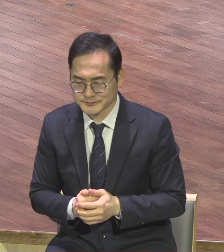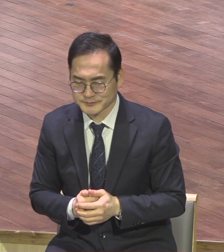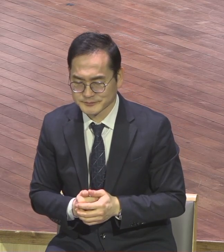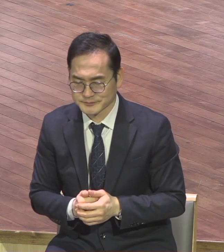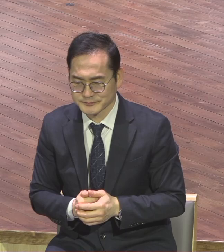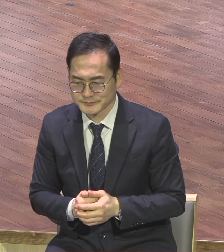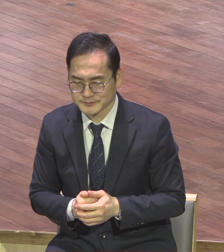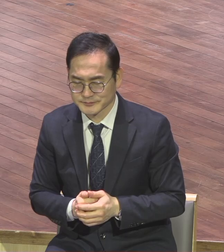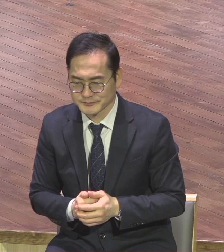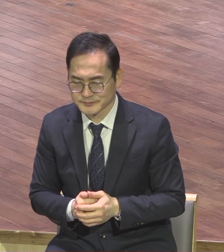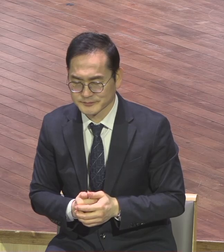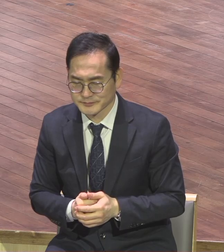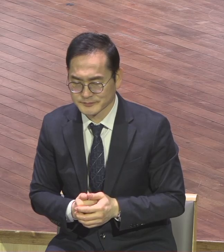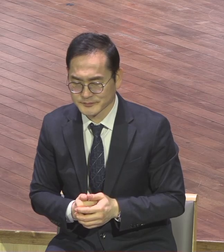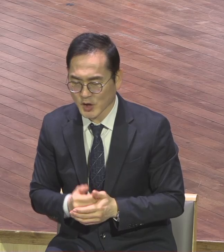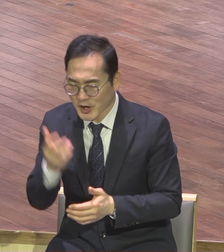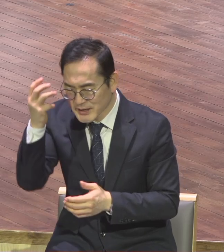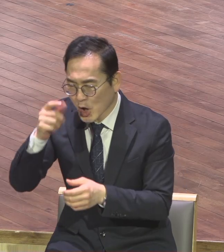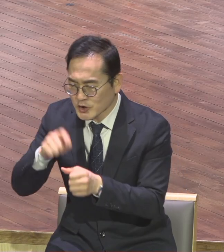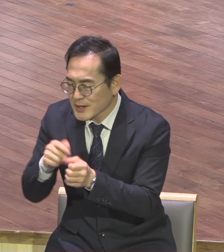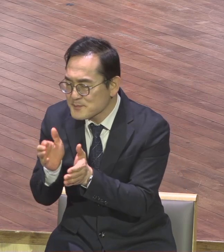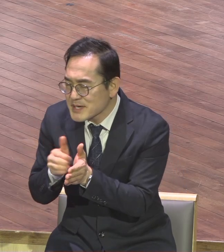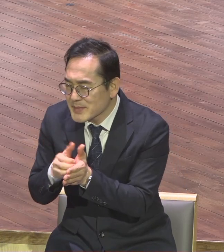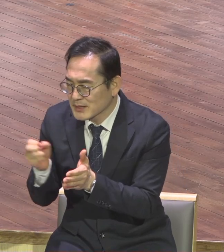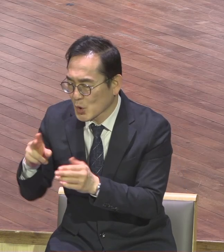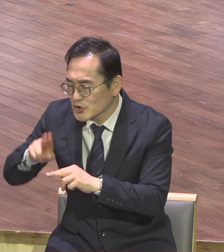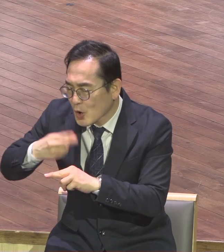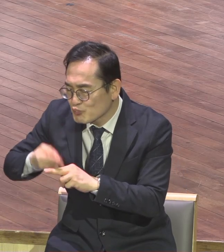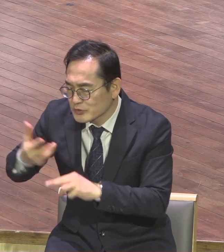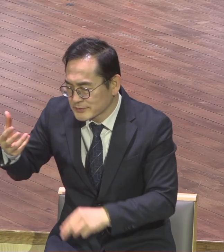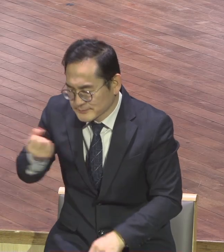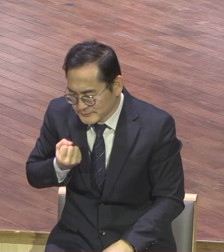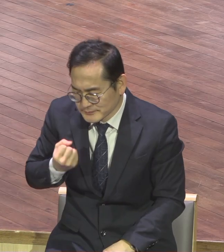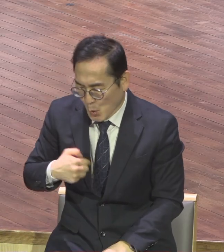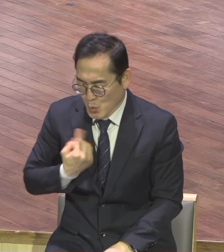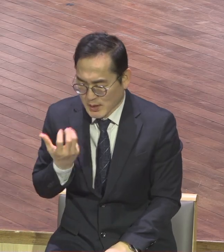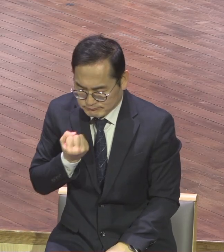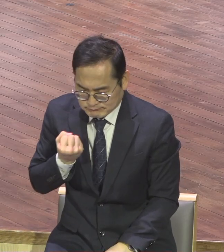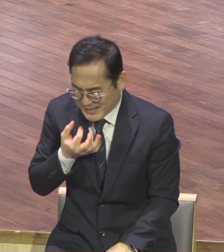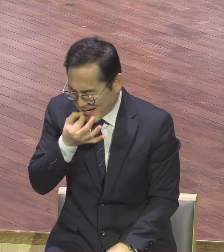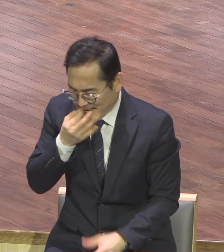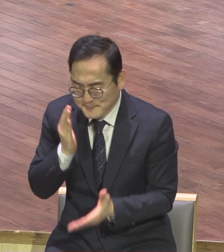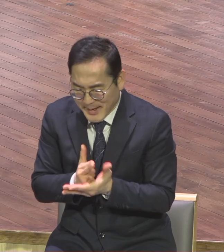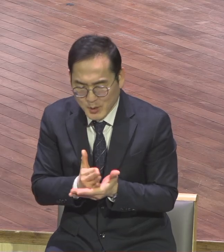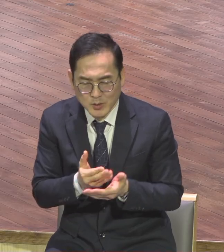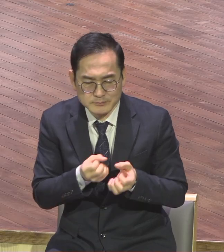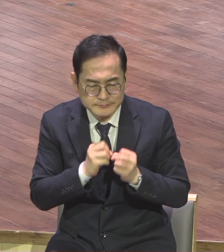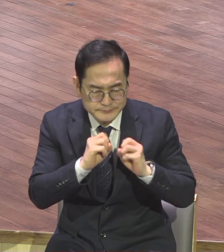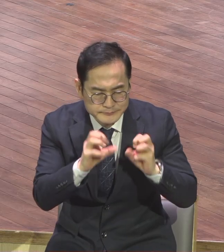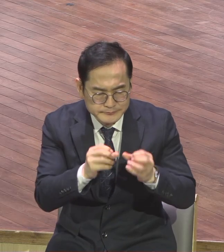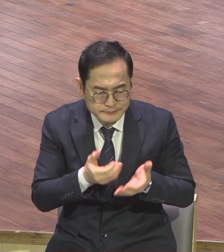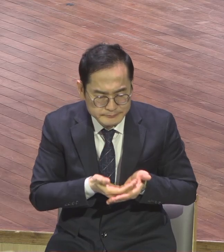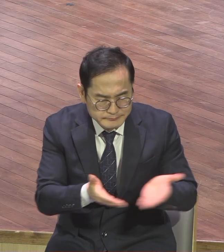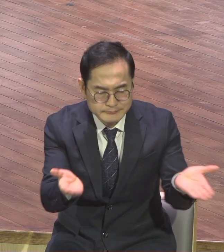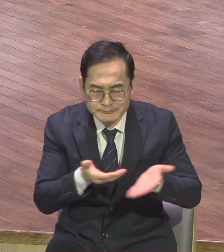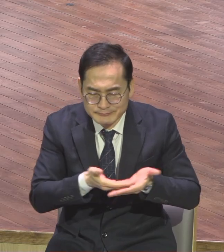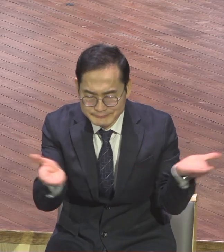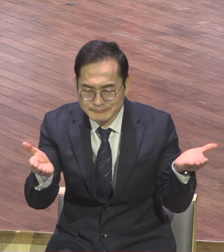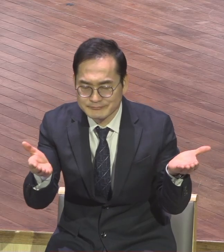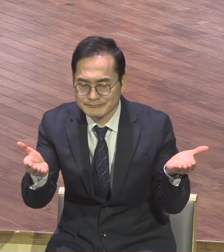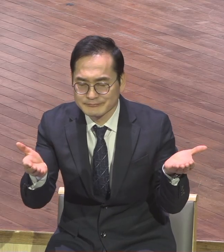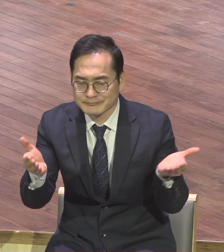아니라 이 사실을, 영적 비밀을, 이 받은 선물을 다른 사람에게 전파하는 성탄의 전달자들이 되게